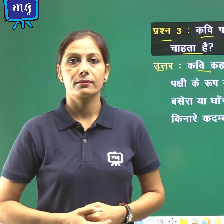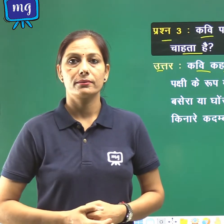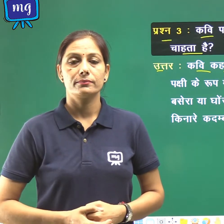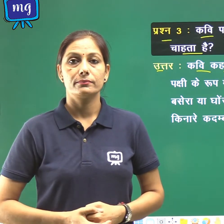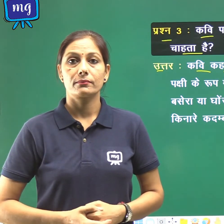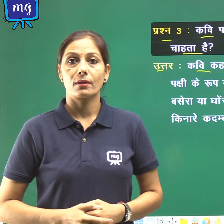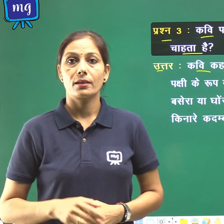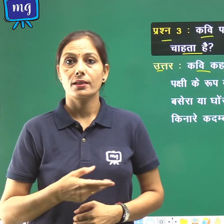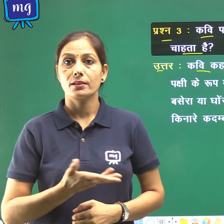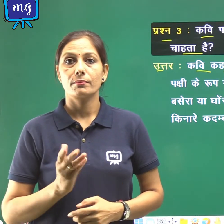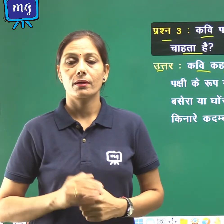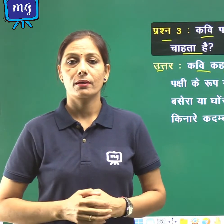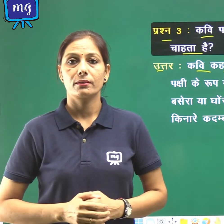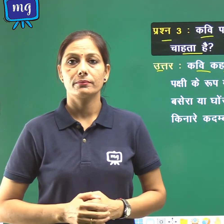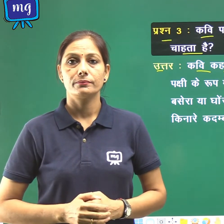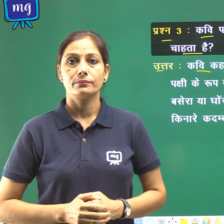यदि मैं